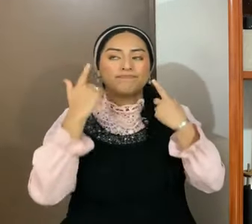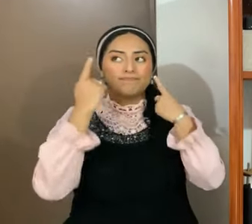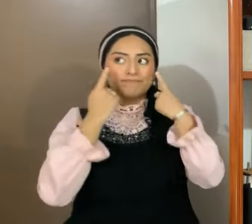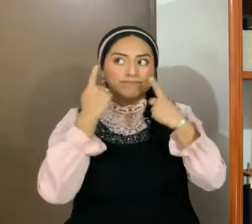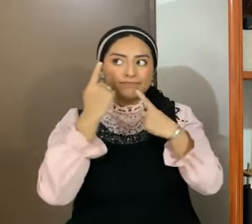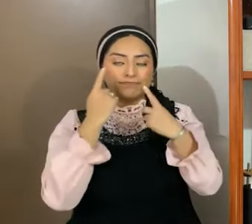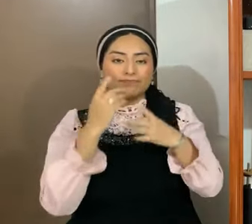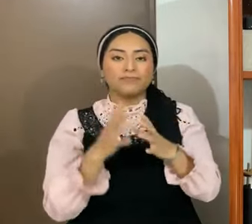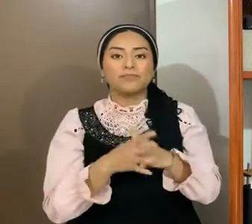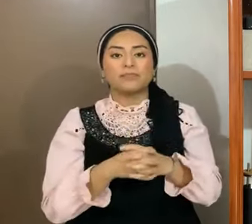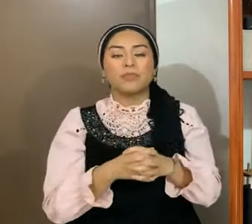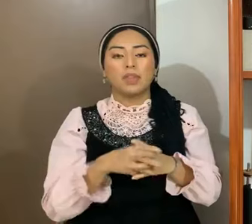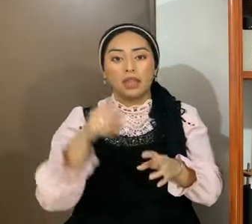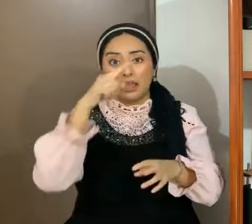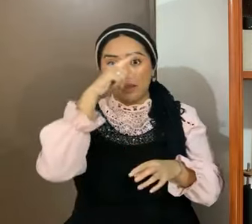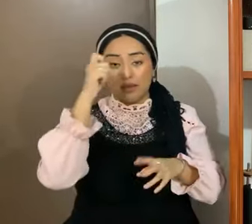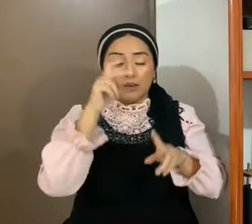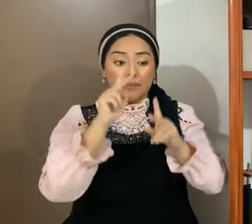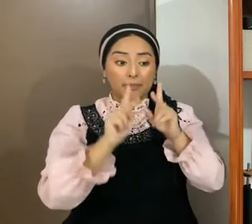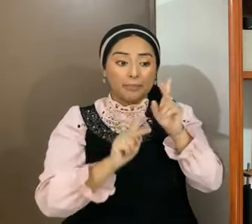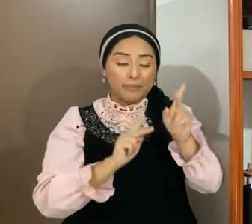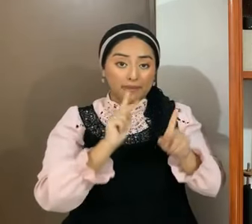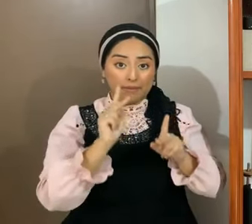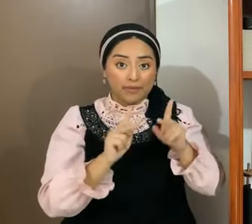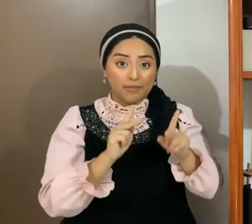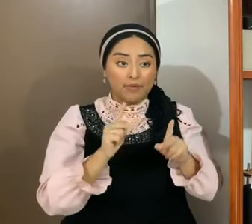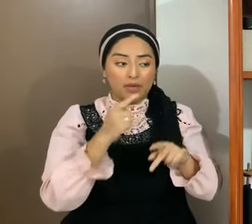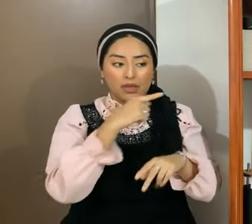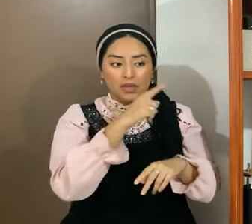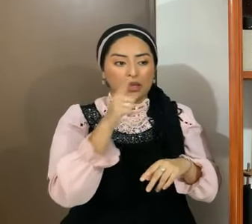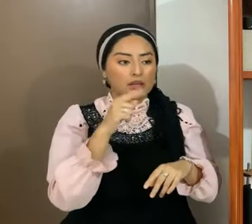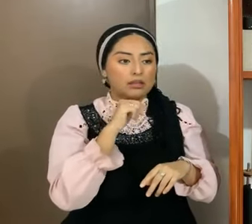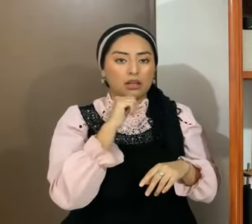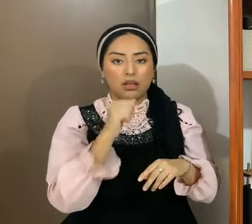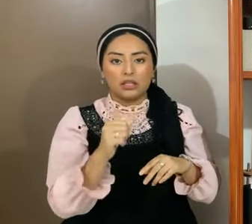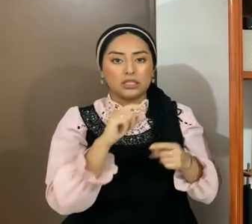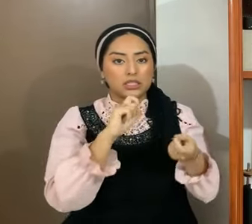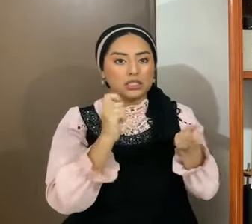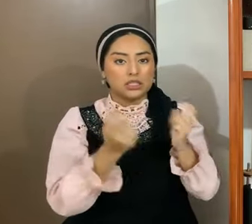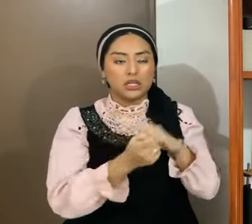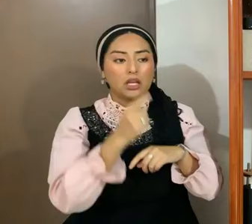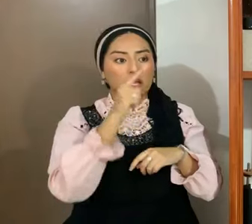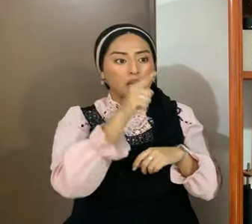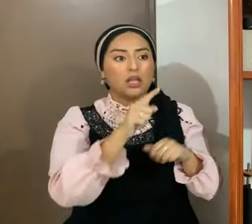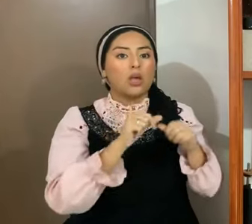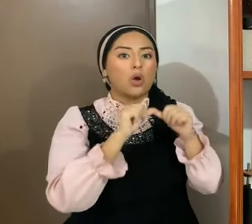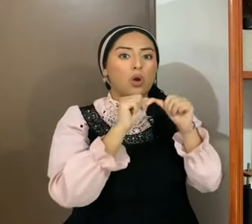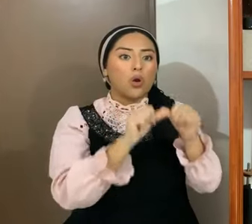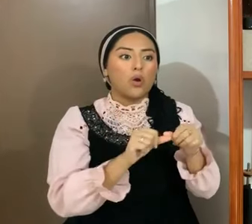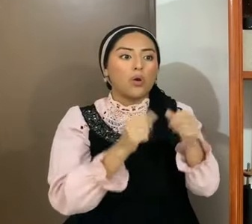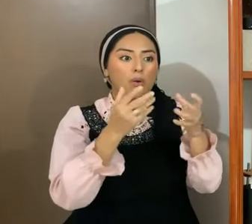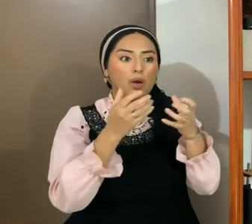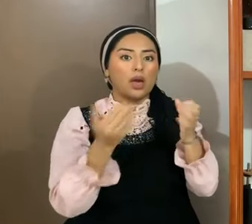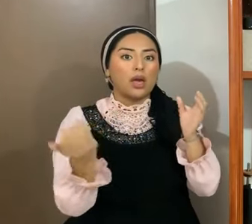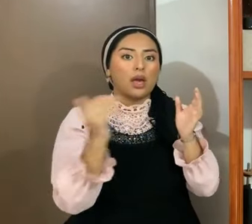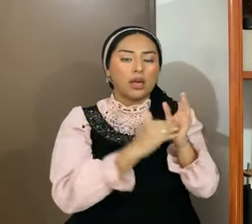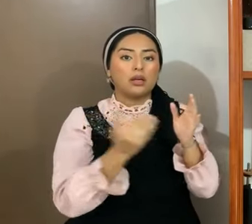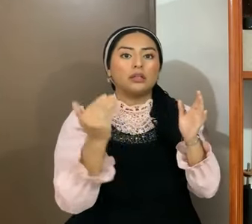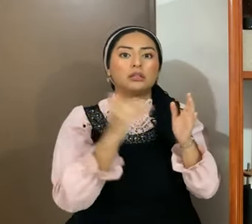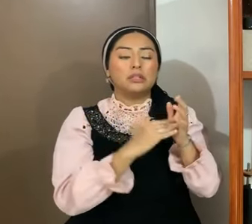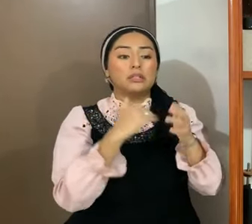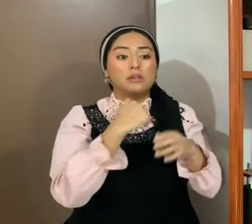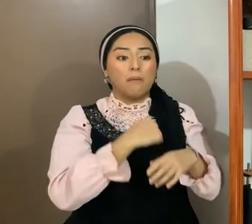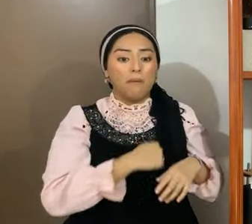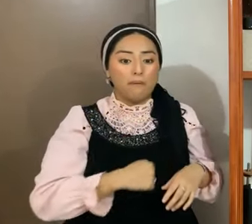reflexionar, porque el pueblo no cambia, siempre quiere insistir, pidiendo